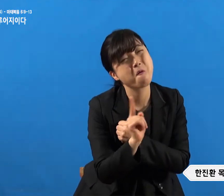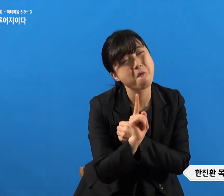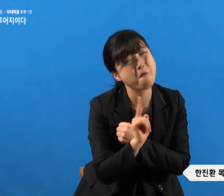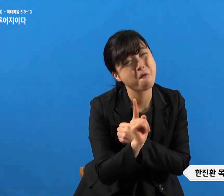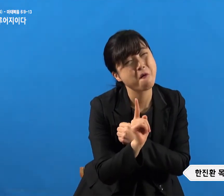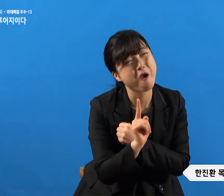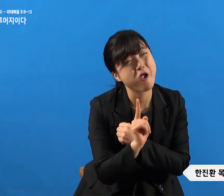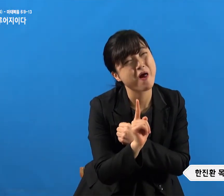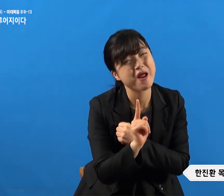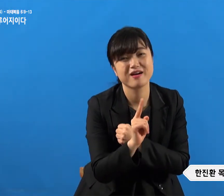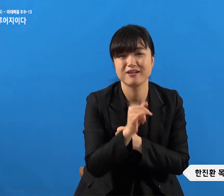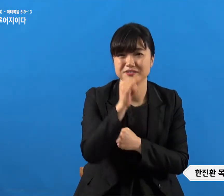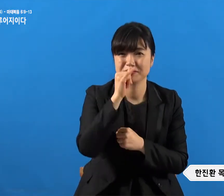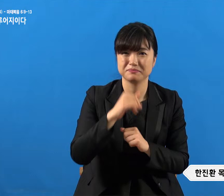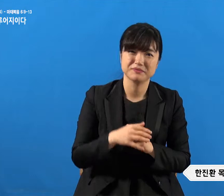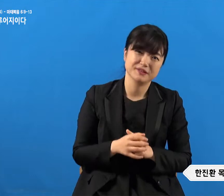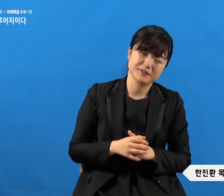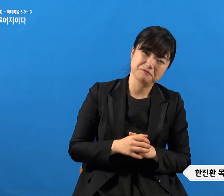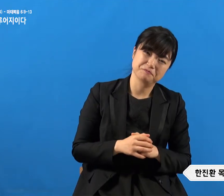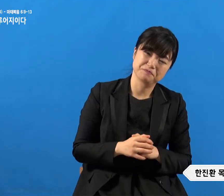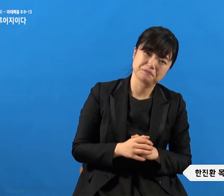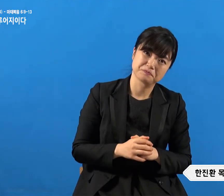무엇입니까? 그러고 있는 것입니다.